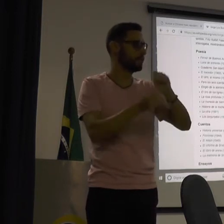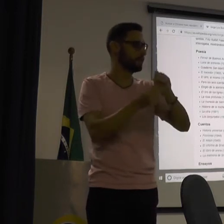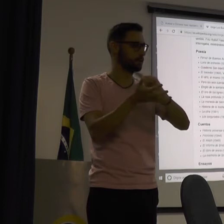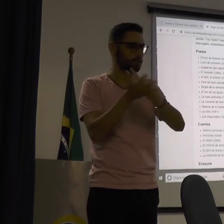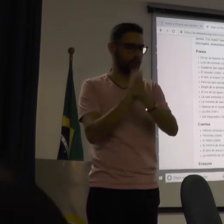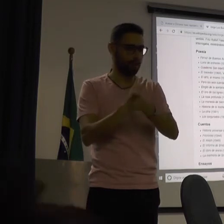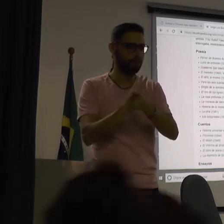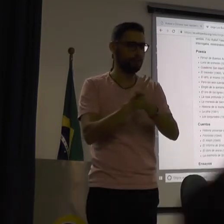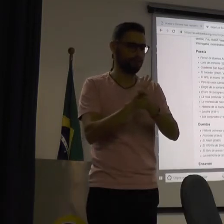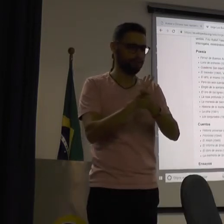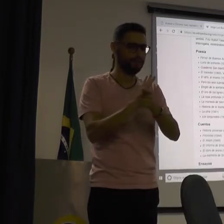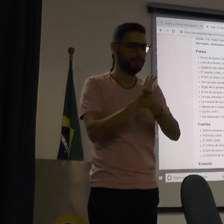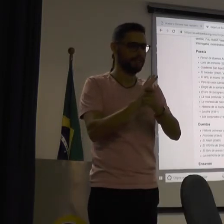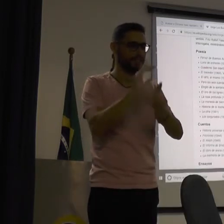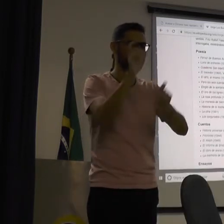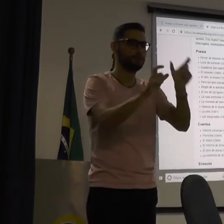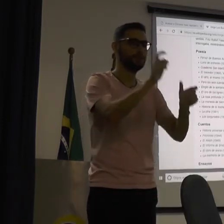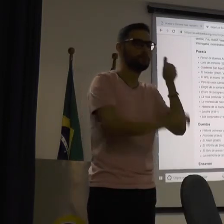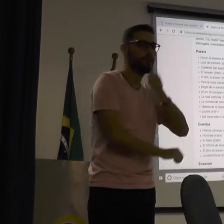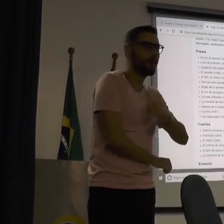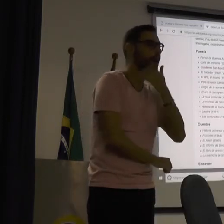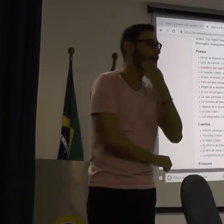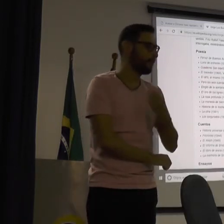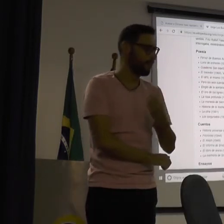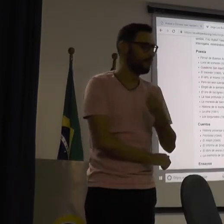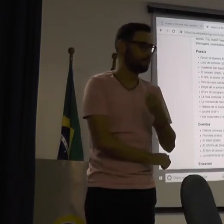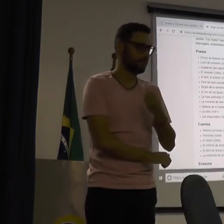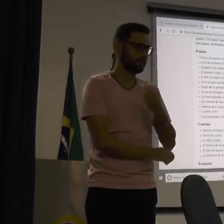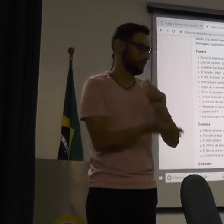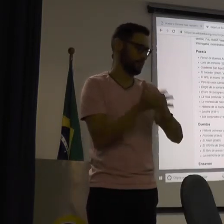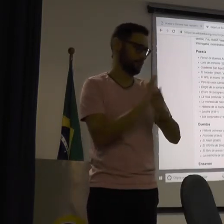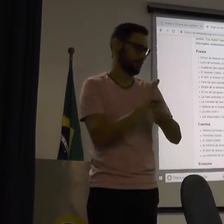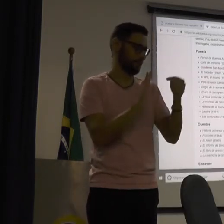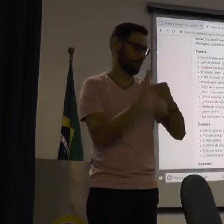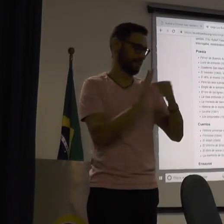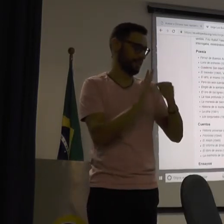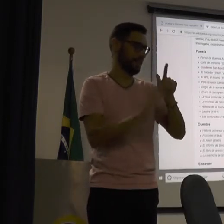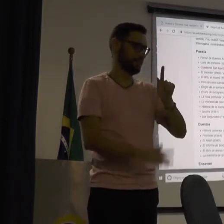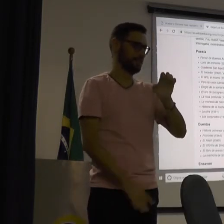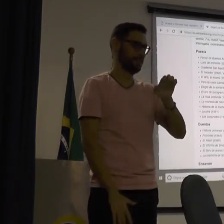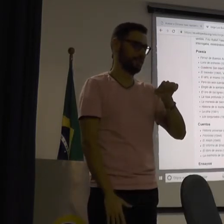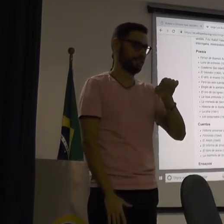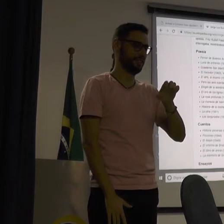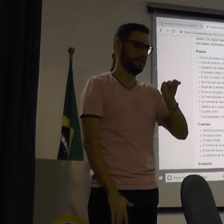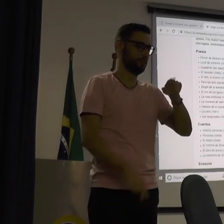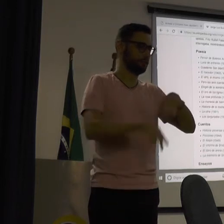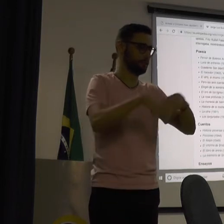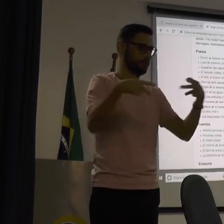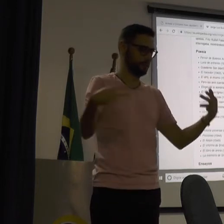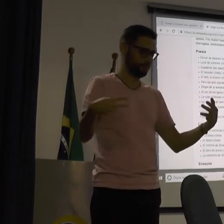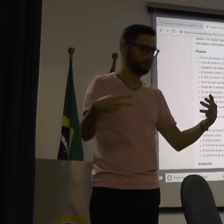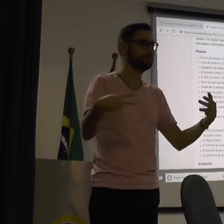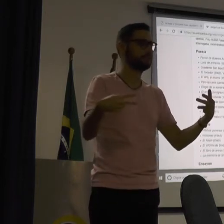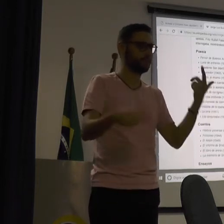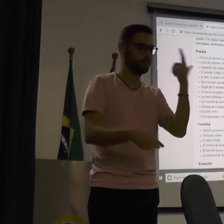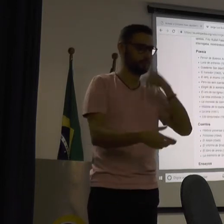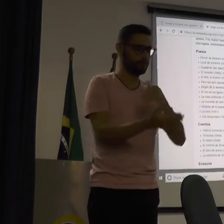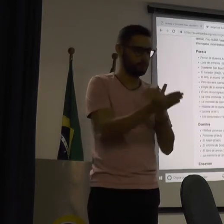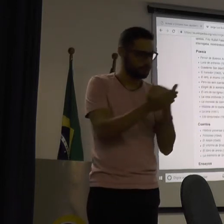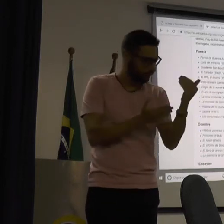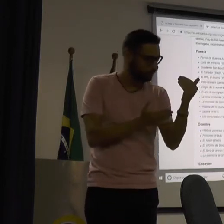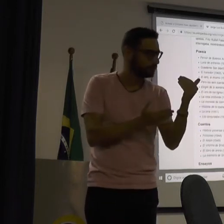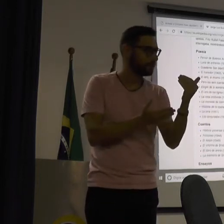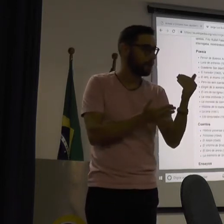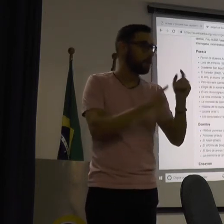a editora Mulheres, né? Junto com as colegas, e depois sozinha. Ela foi pioneira nisso. O Borges fez esse trabalho,